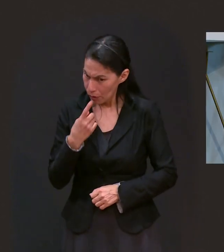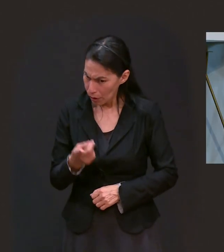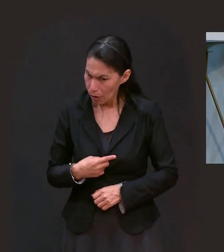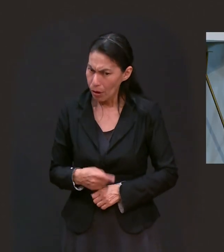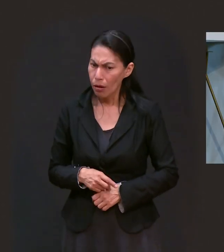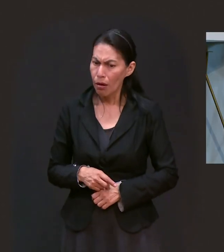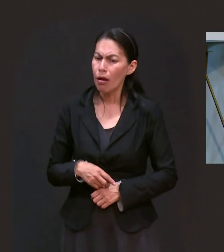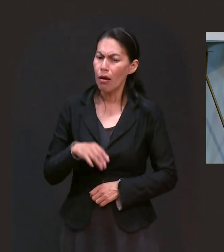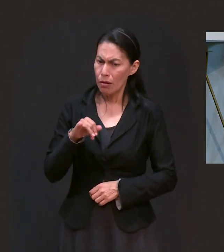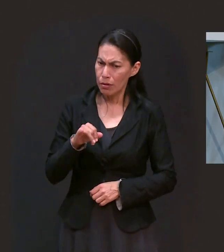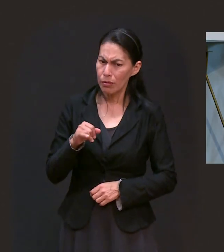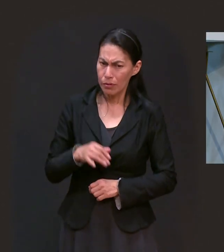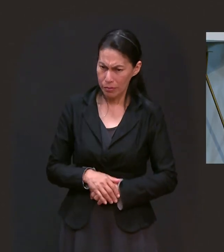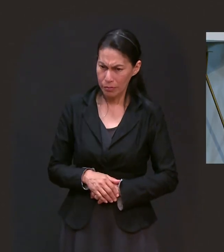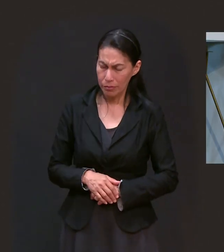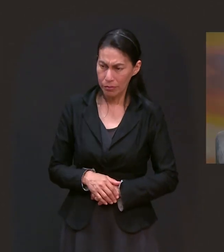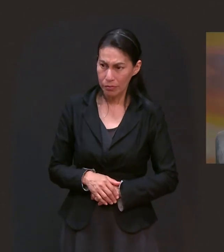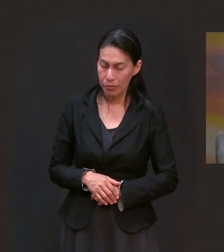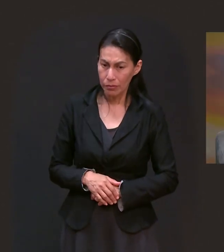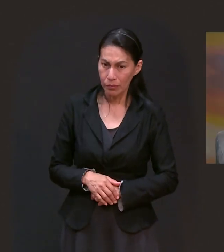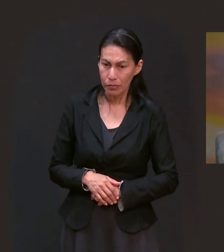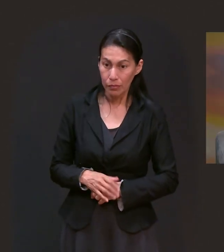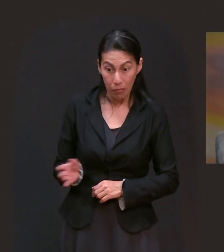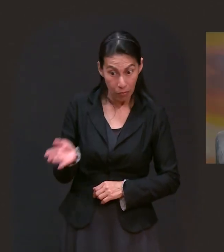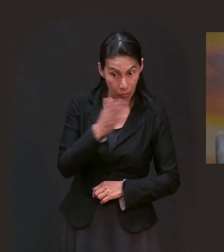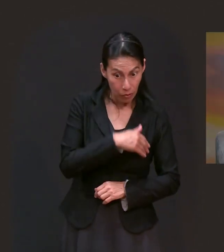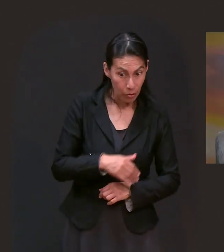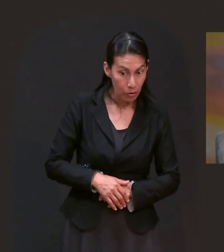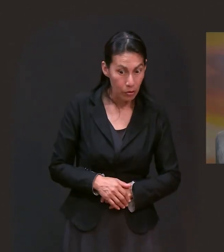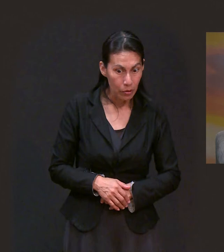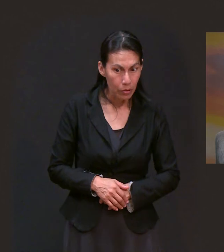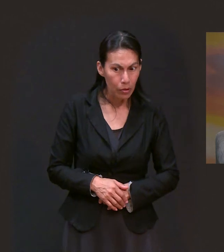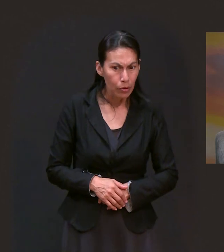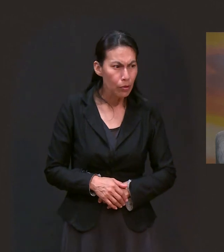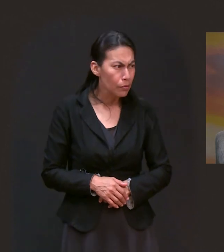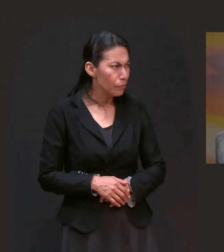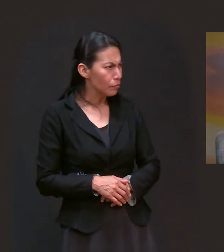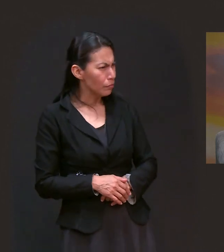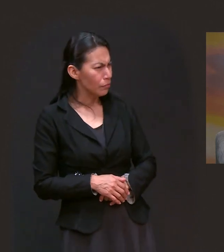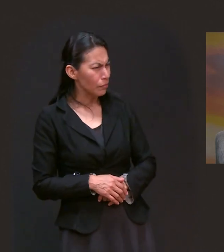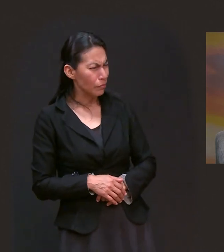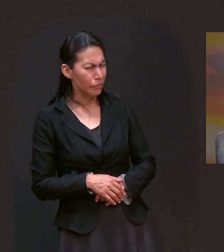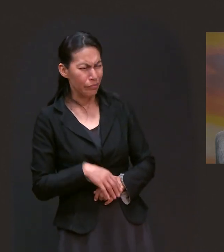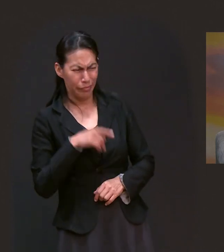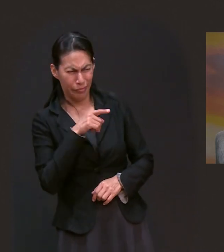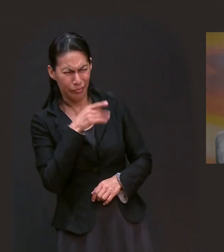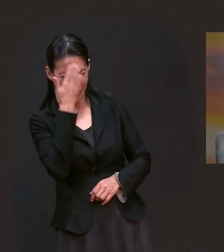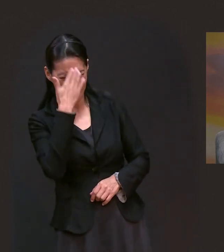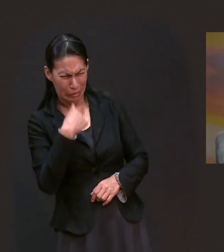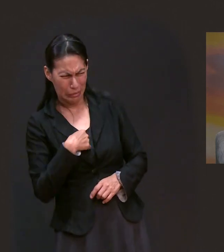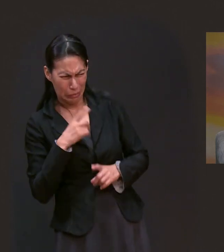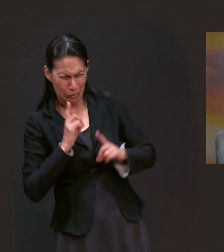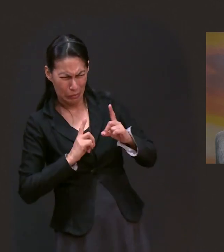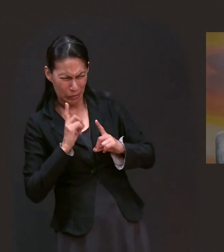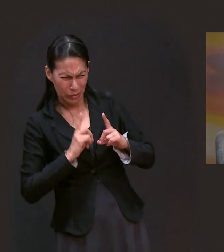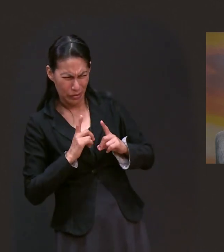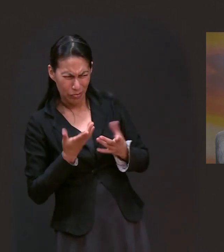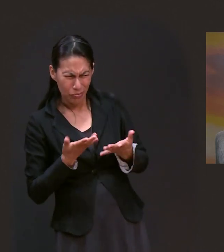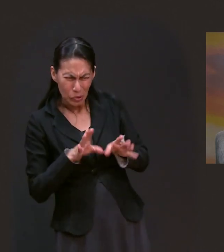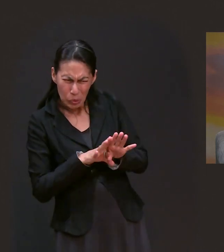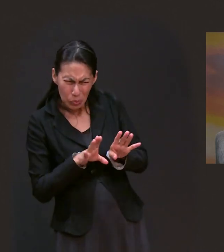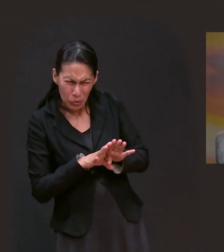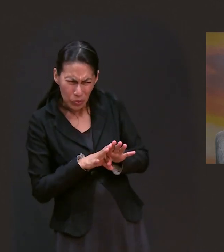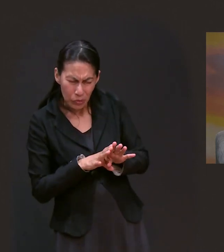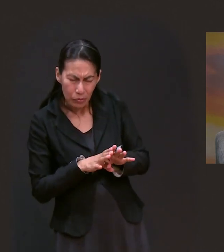me dijo yo soy y con toda seguridad yo soy como éstos saben que yo estoy indecisa